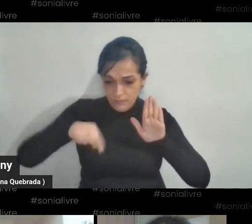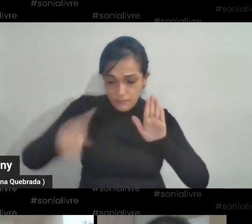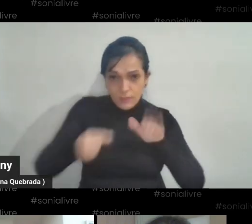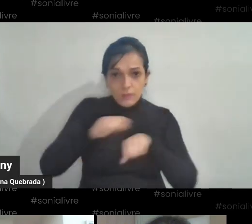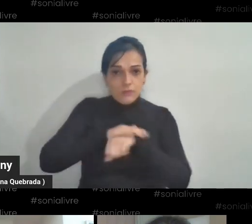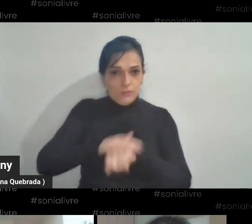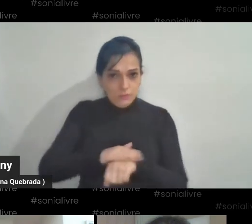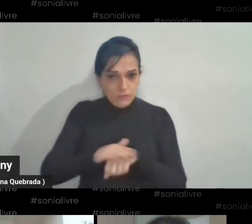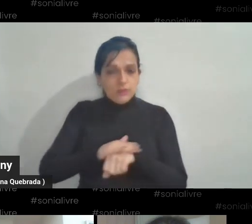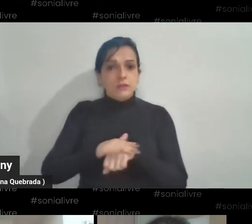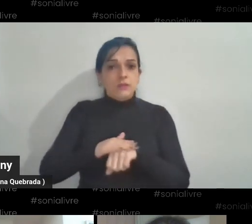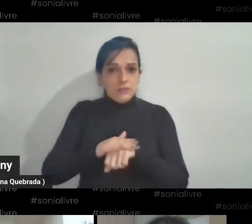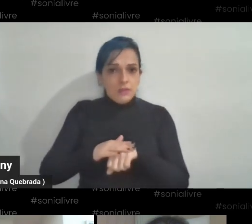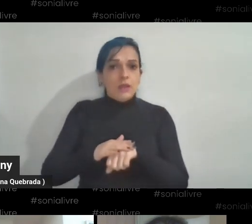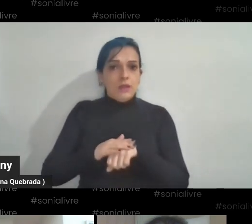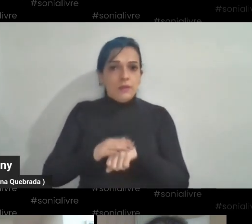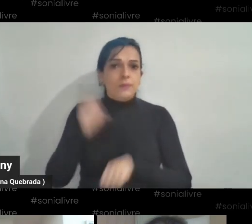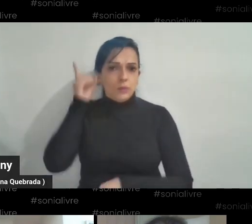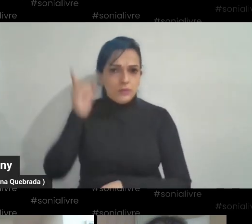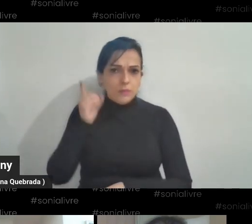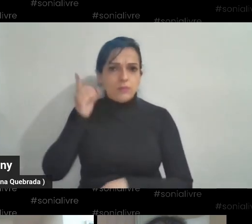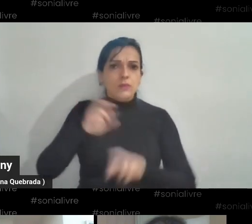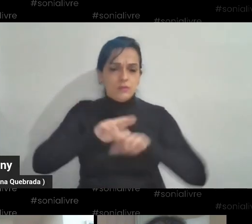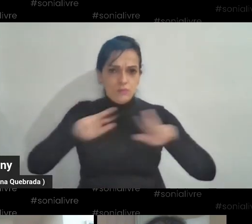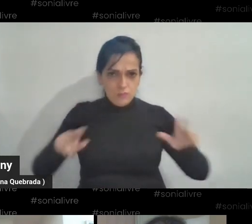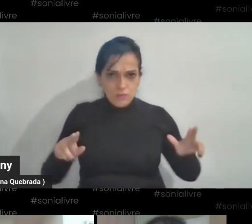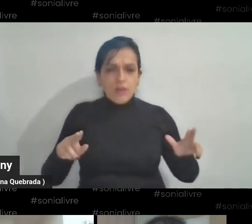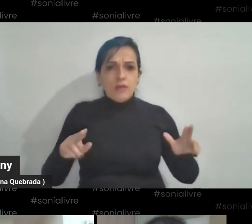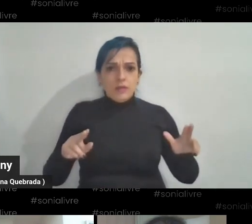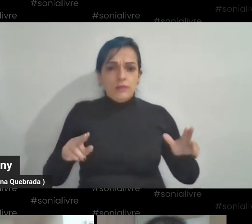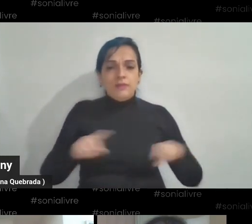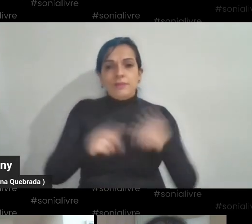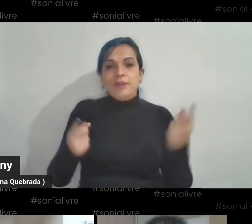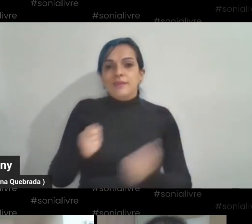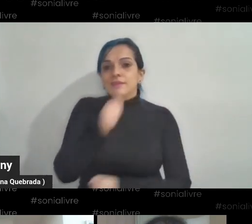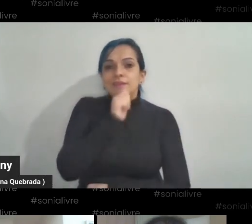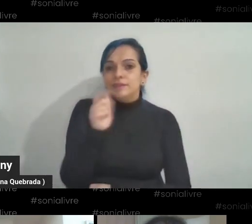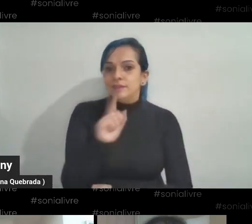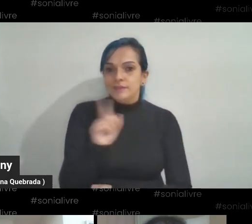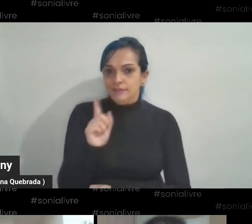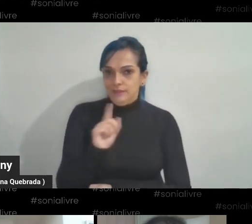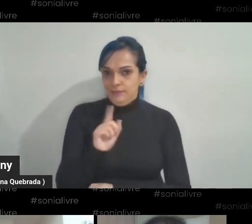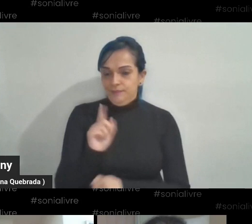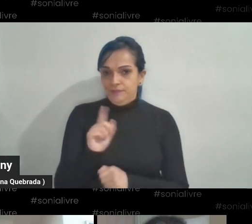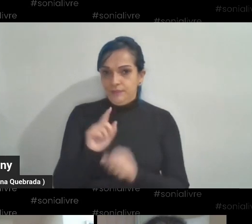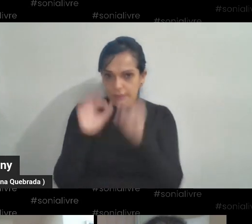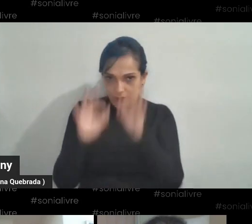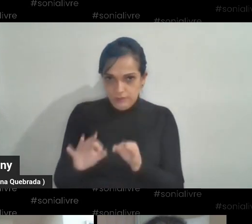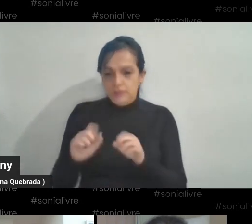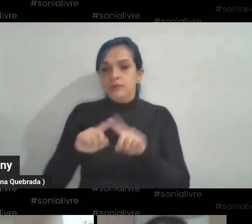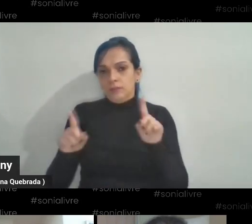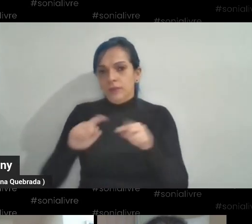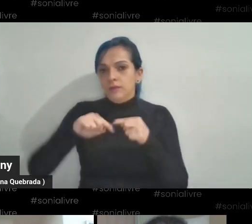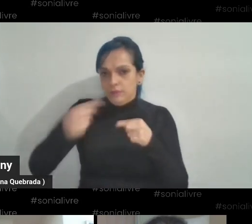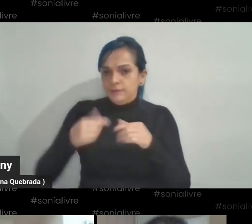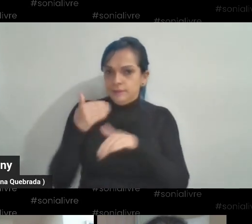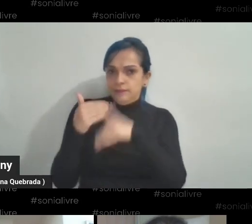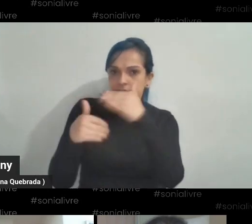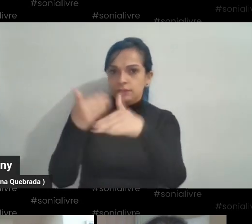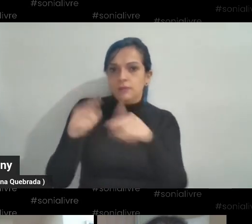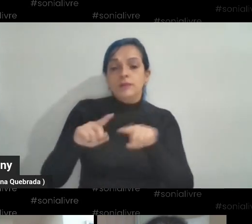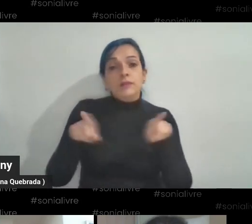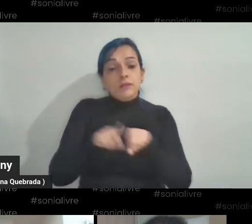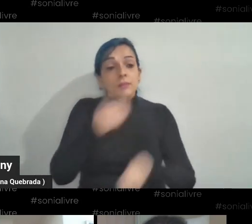deputado que propôs nos ajudar, mas ainda não está totalmente construído, e aproveito para pedir à família de Sônia também